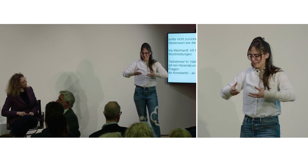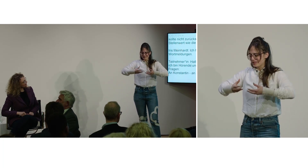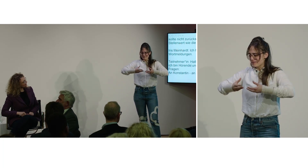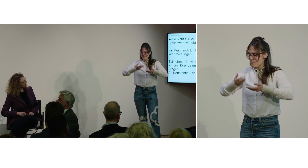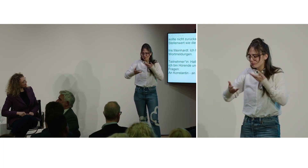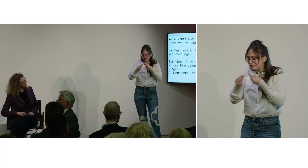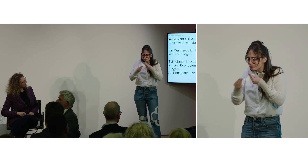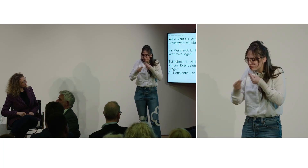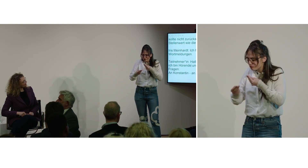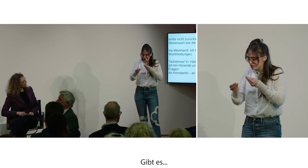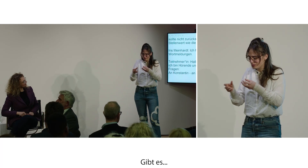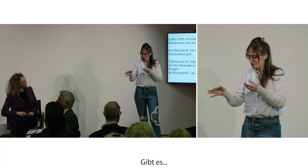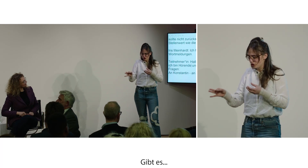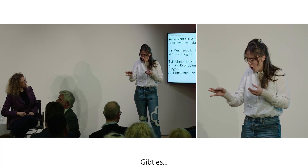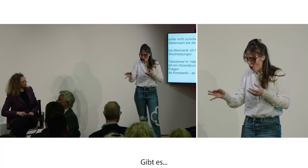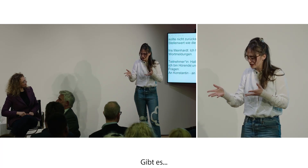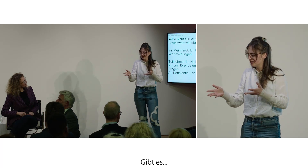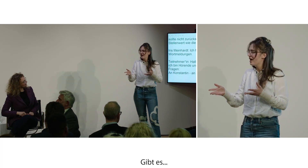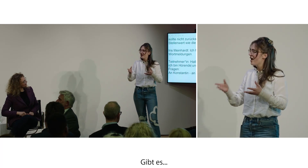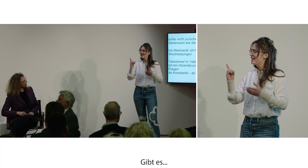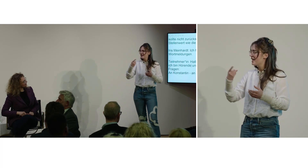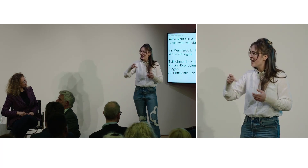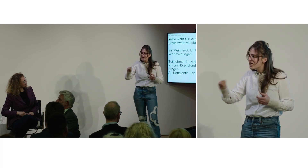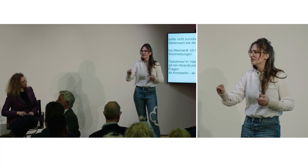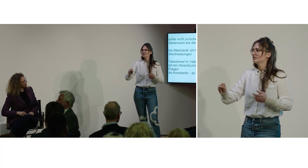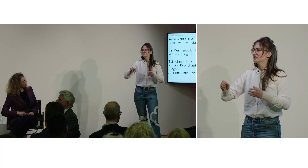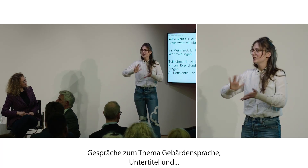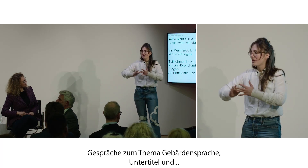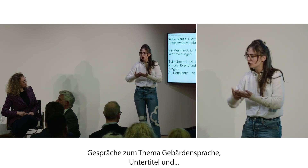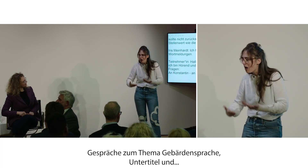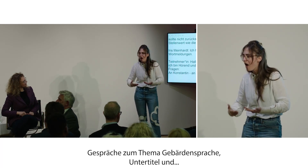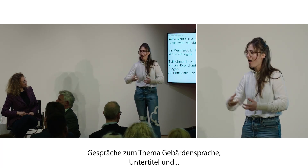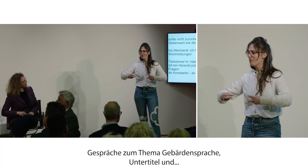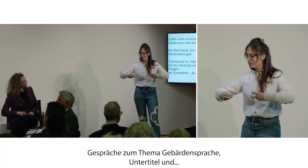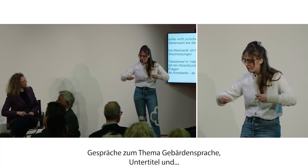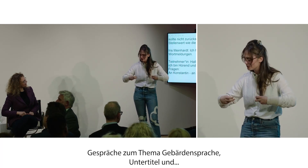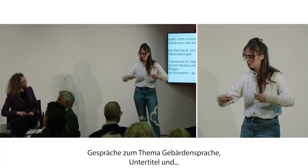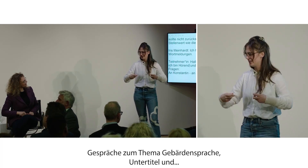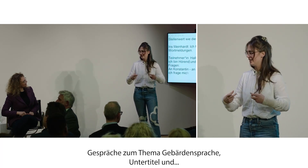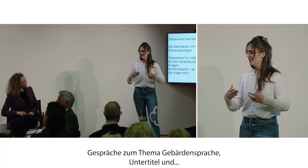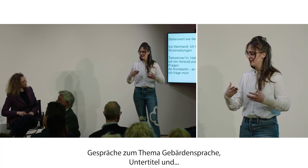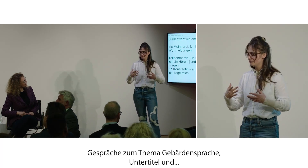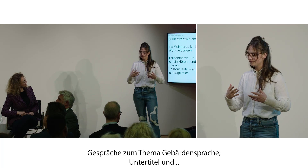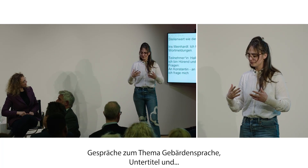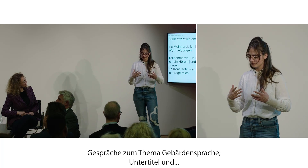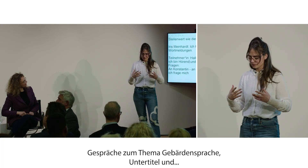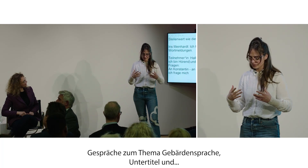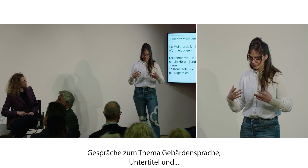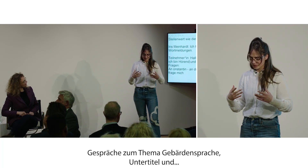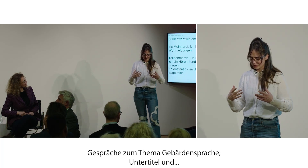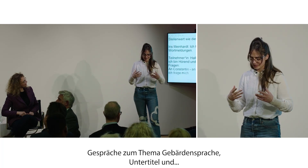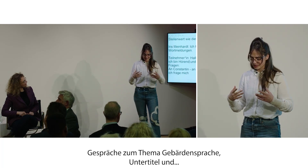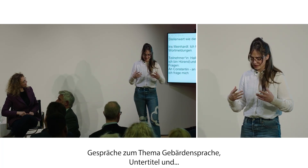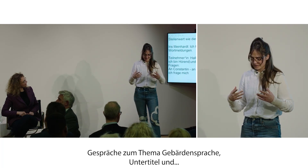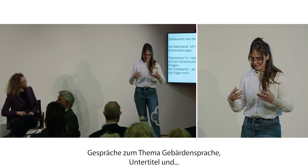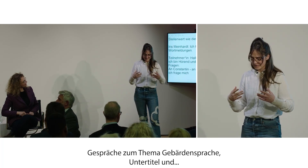mich, gibt es Gespräche zum Thema Gebärdensprache,